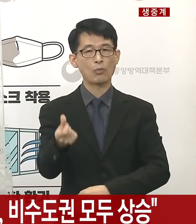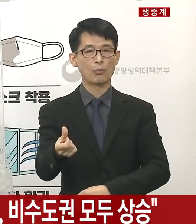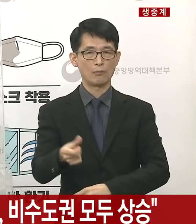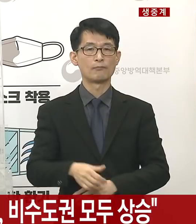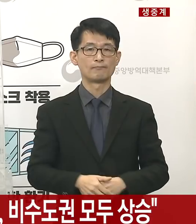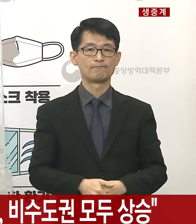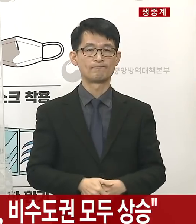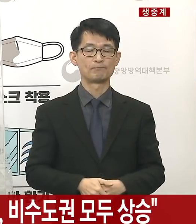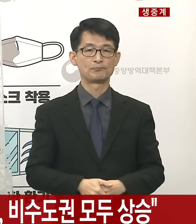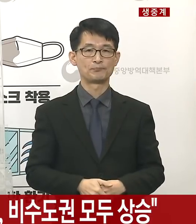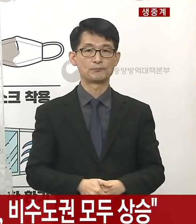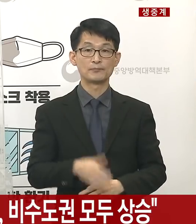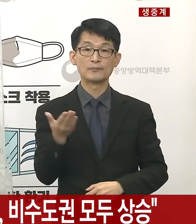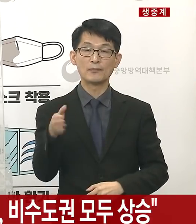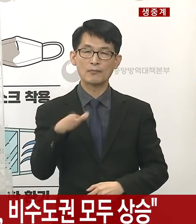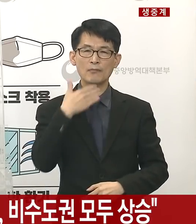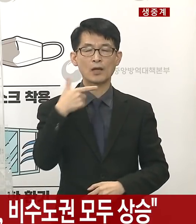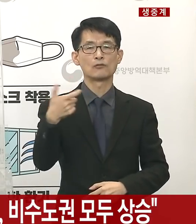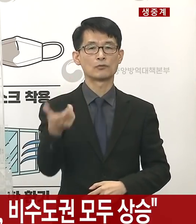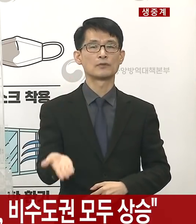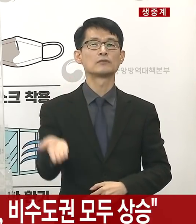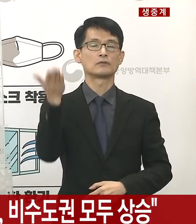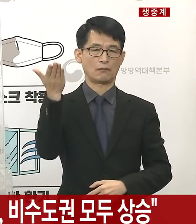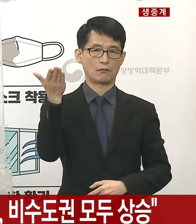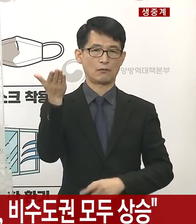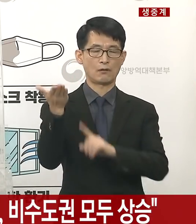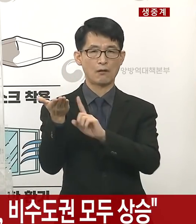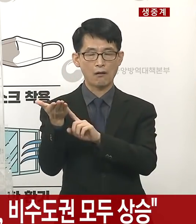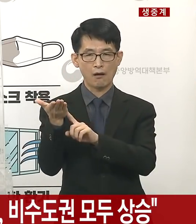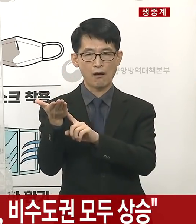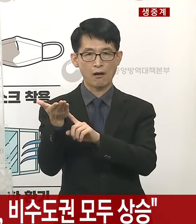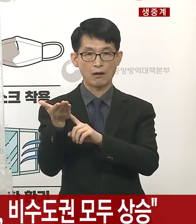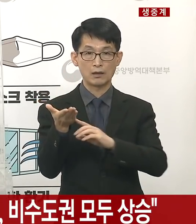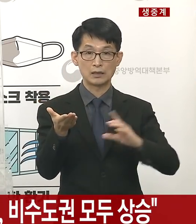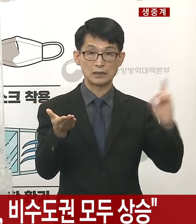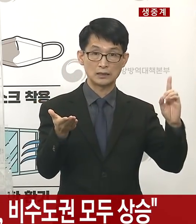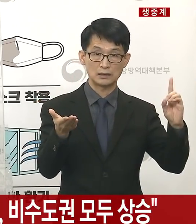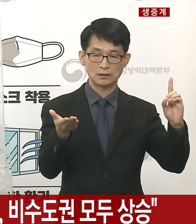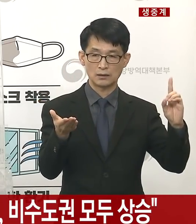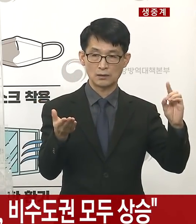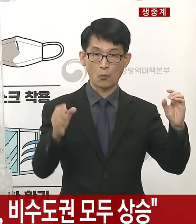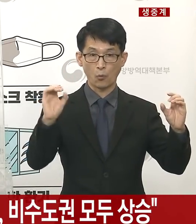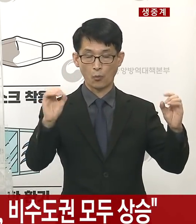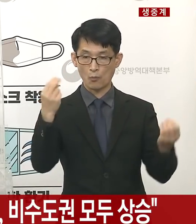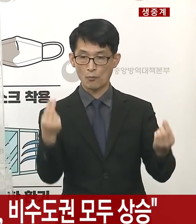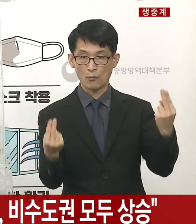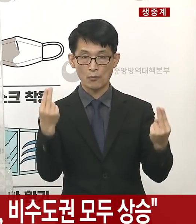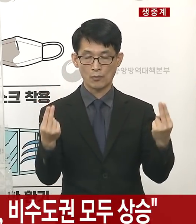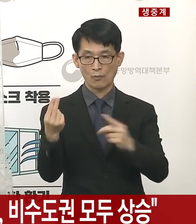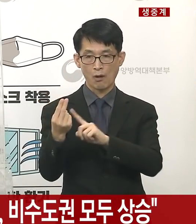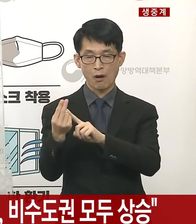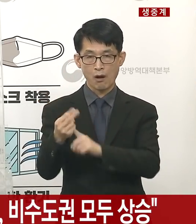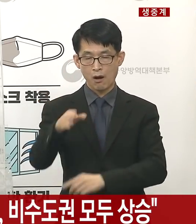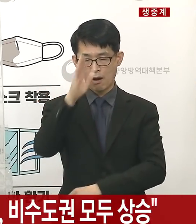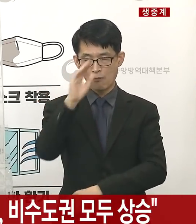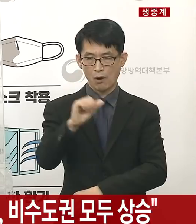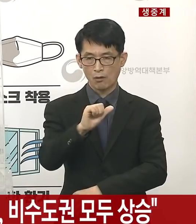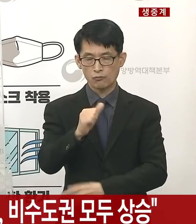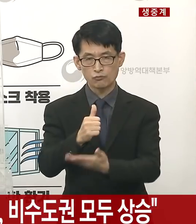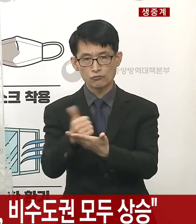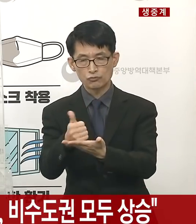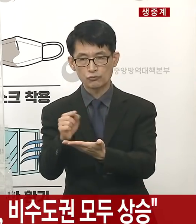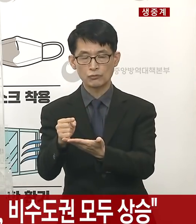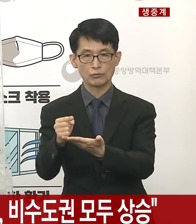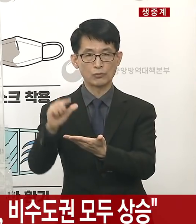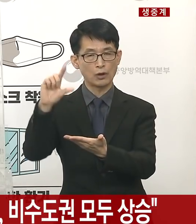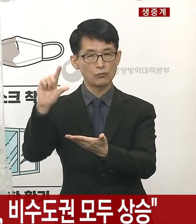낮았습니다. 다만 60대 이상의 연령층에서는 델타 변이에 비해서 오미크론 변이의 중증화율, 치명률이